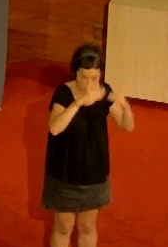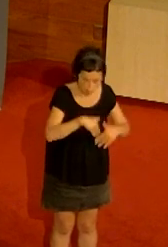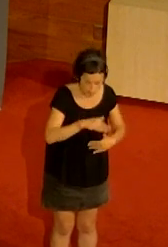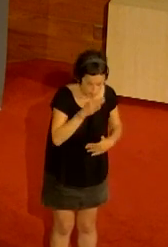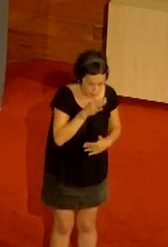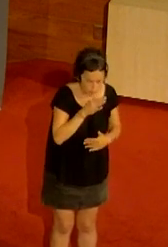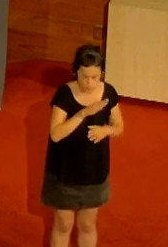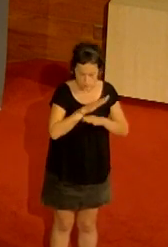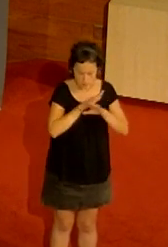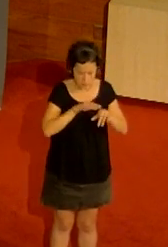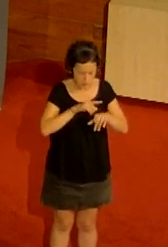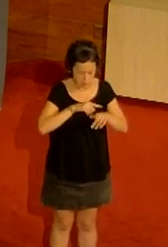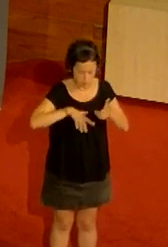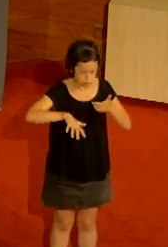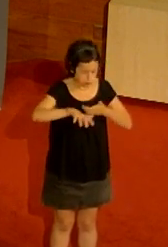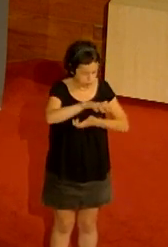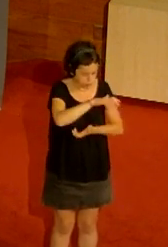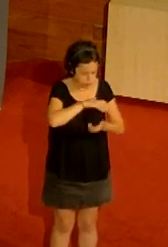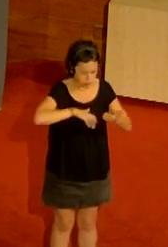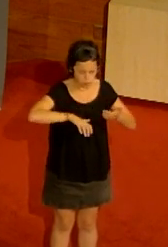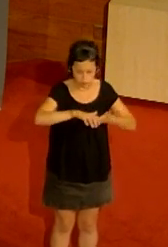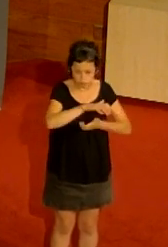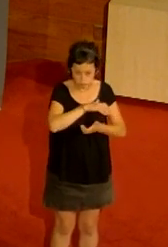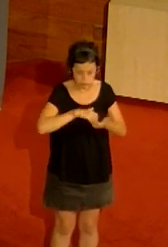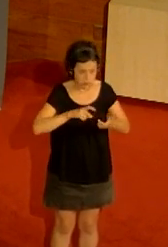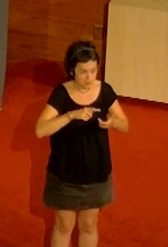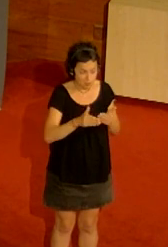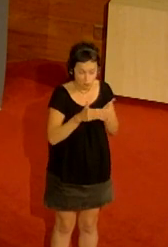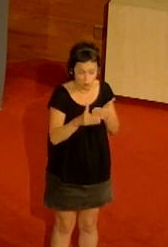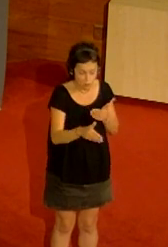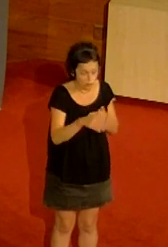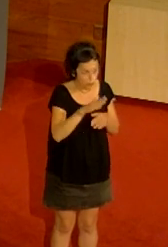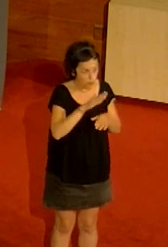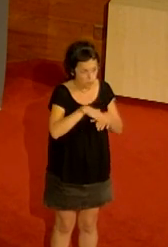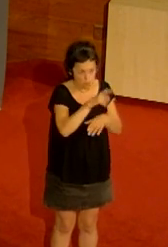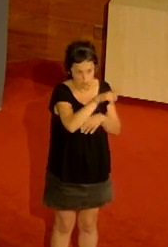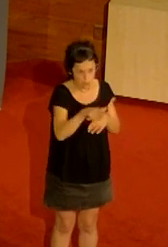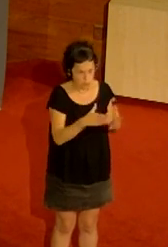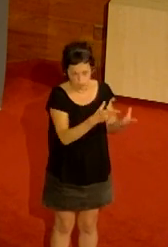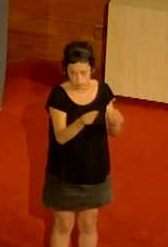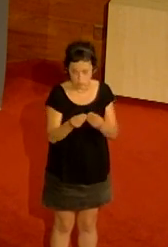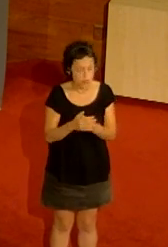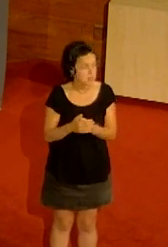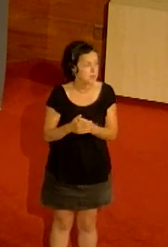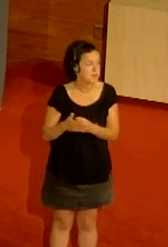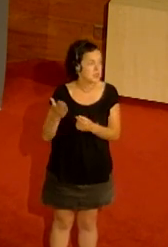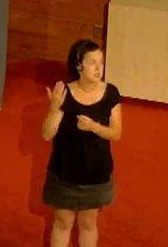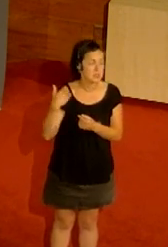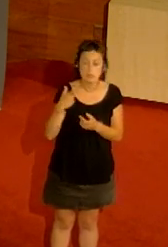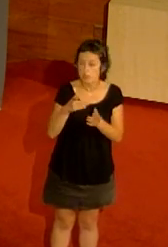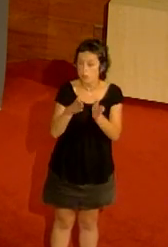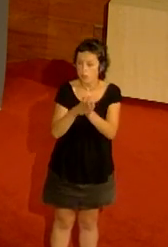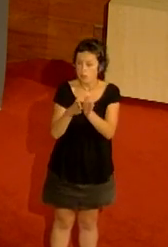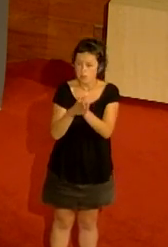el calvario es un camino que les espera a muchos de ellos, ¿no? Sí que cuando hemos hablado, el compañero antes ha comentado el tema